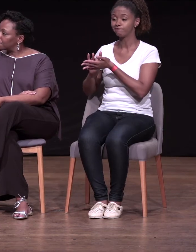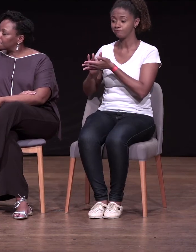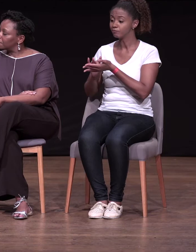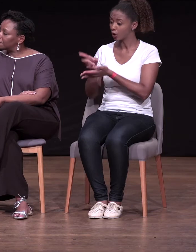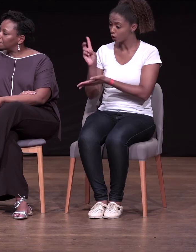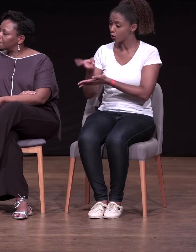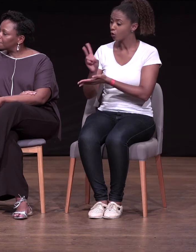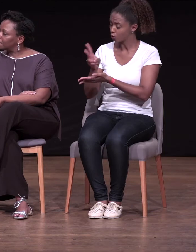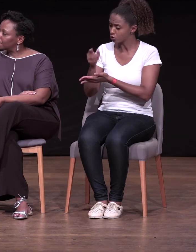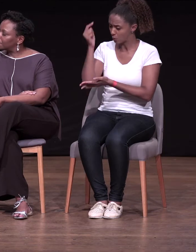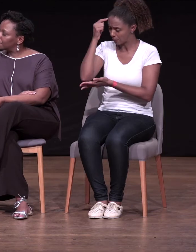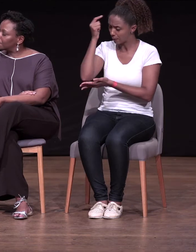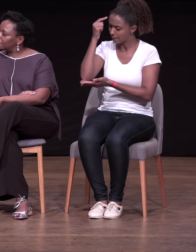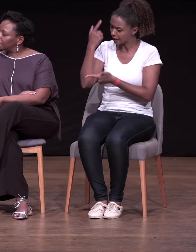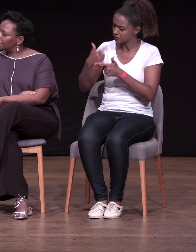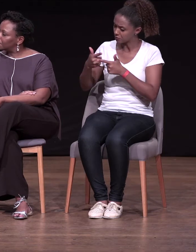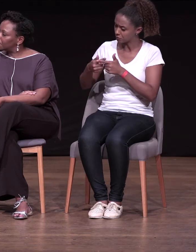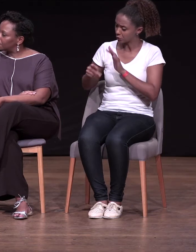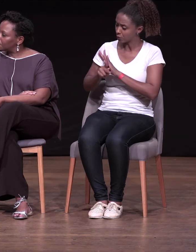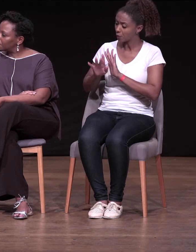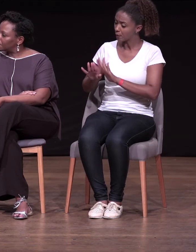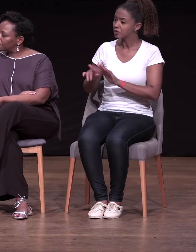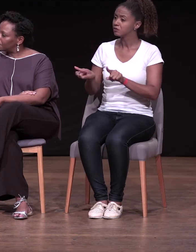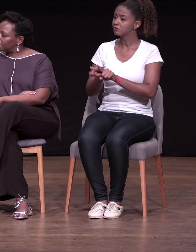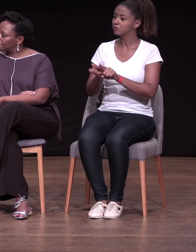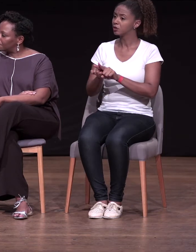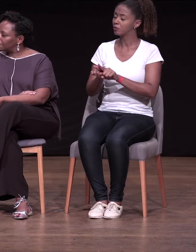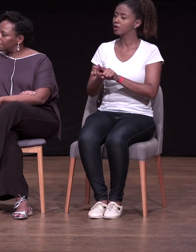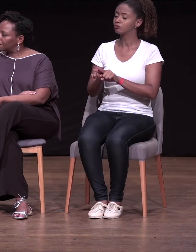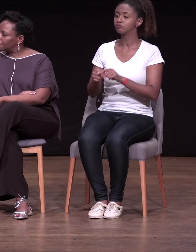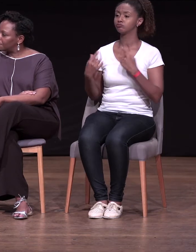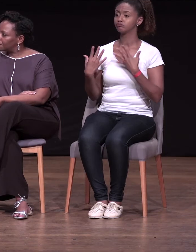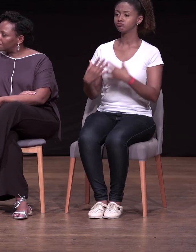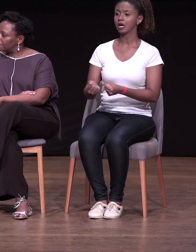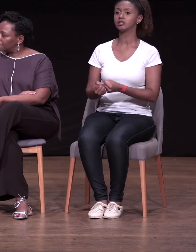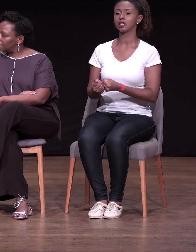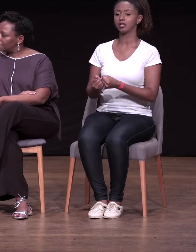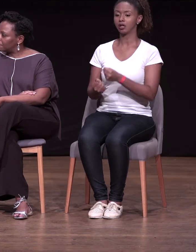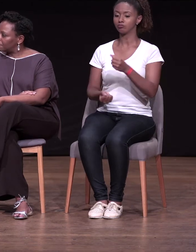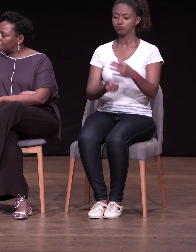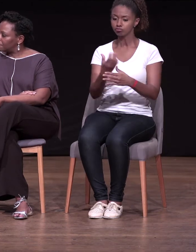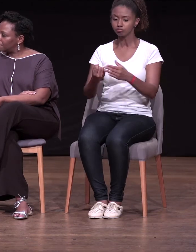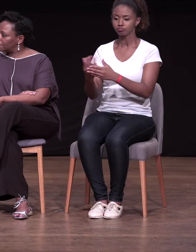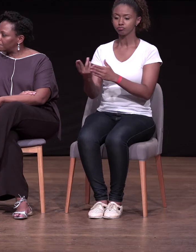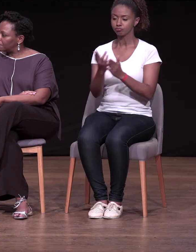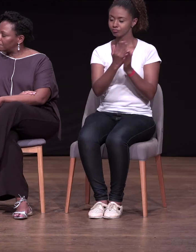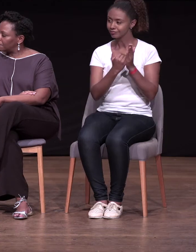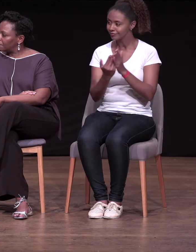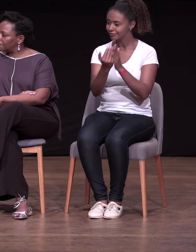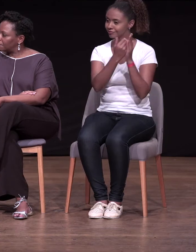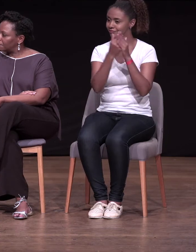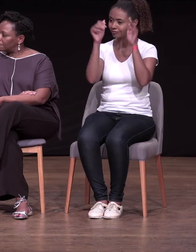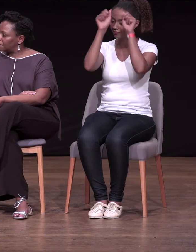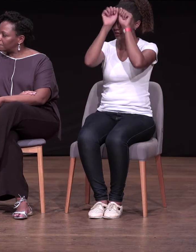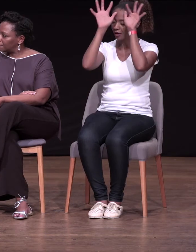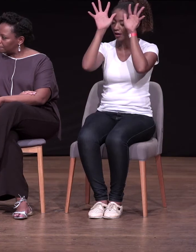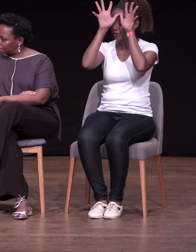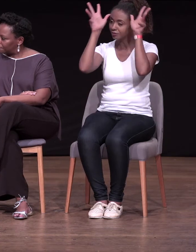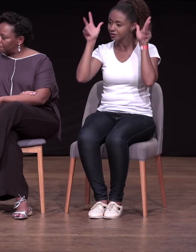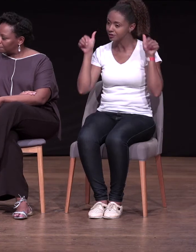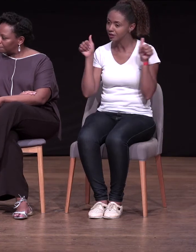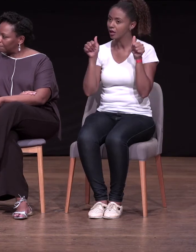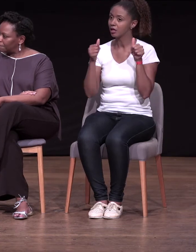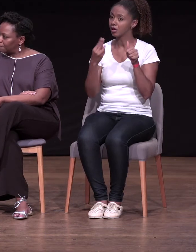pensar suas próprias questões, quando ele também se propõe a trazer uma produção mais abstrata ou uma investigação plástica visual,